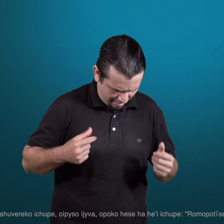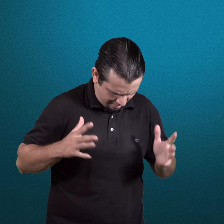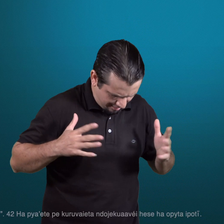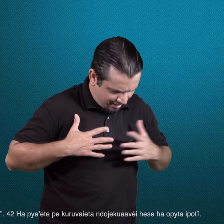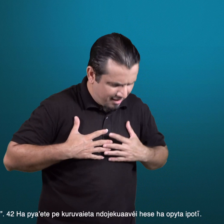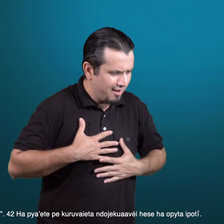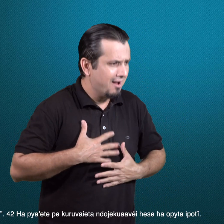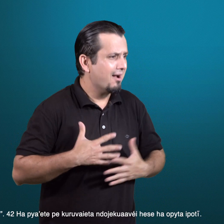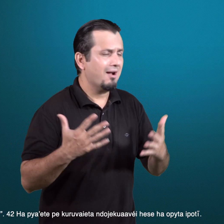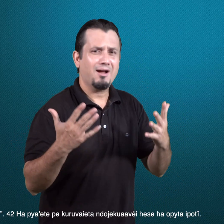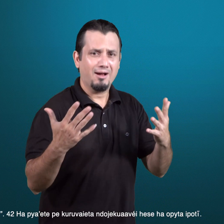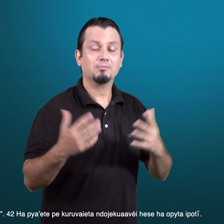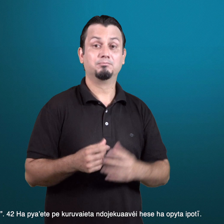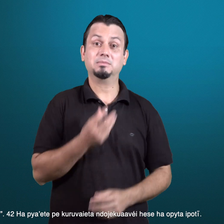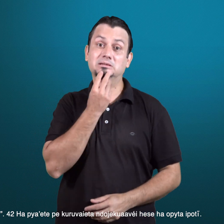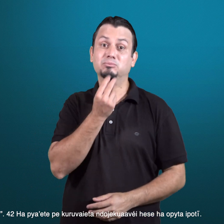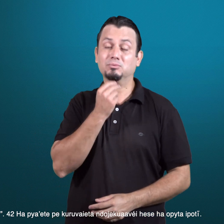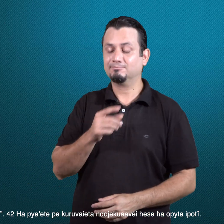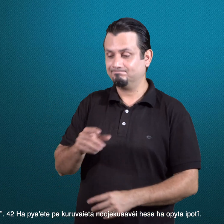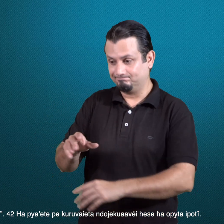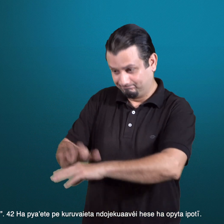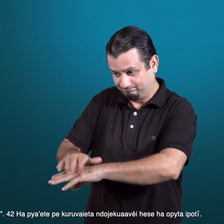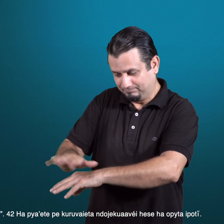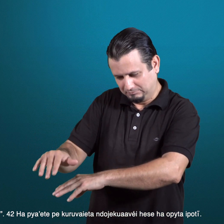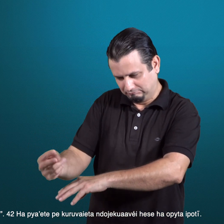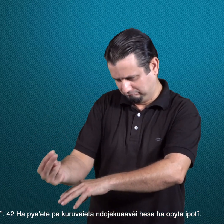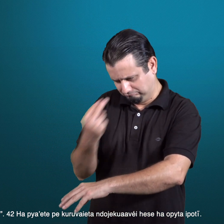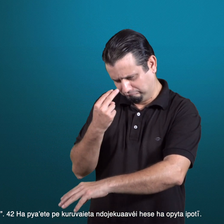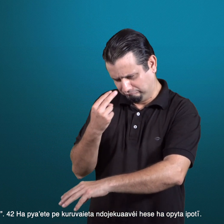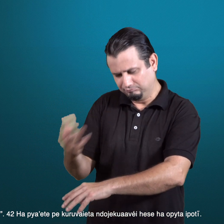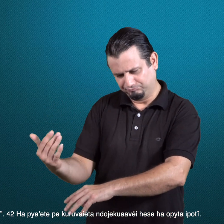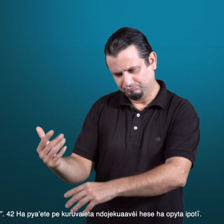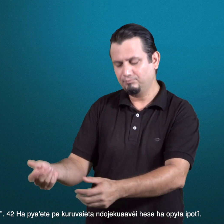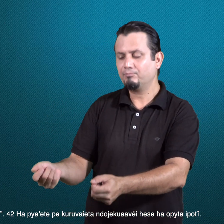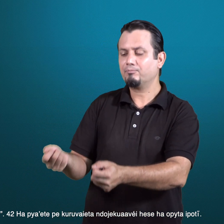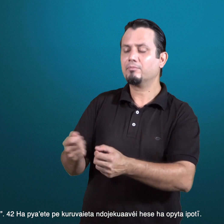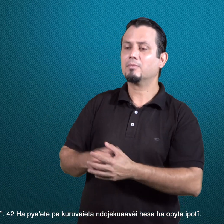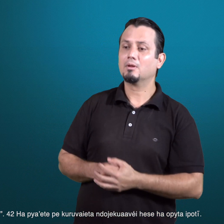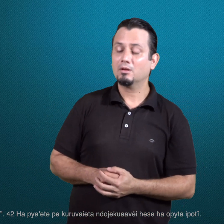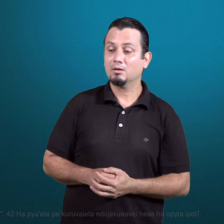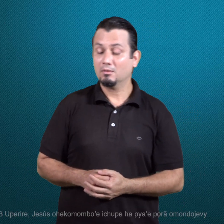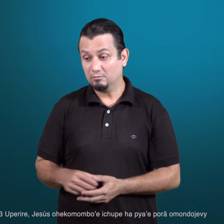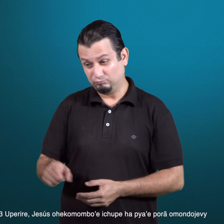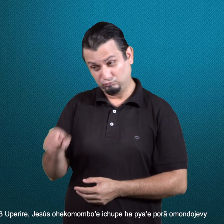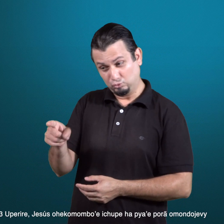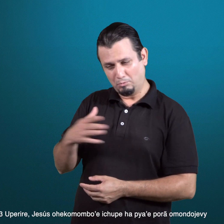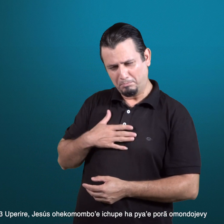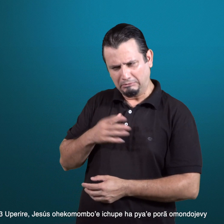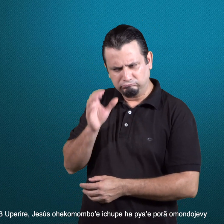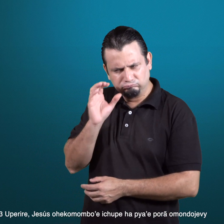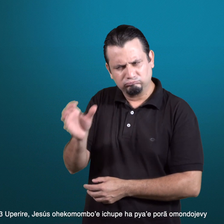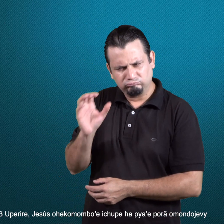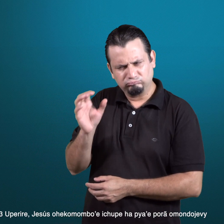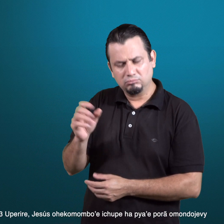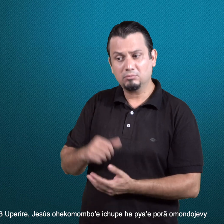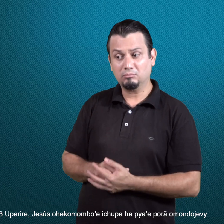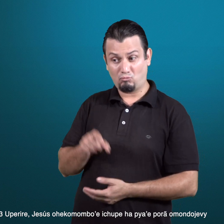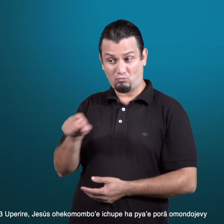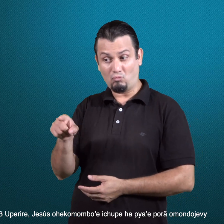Ha pya'etépe kuruvaieta ndojekuaavéi hese ha opytaipotĩ. Uperire Jesús